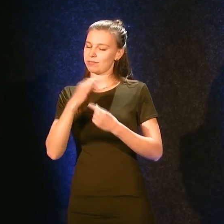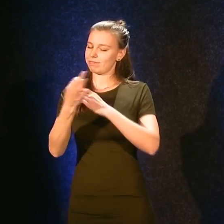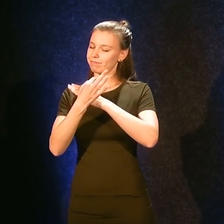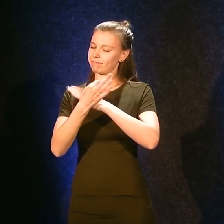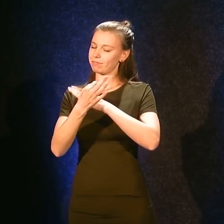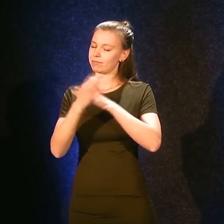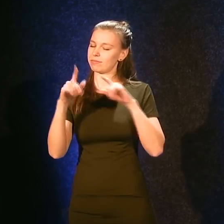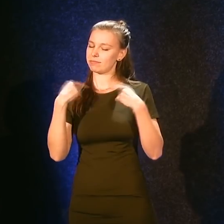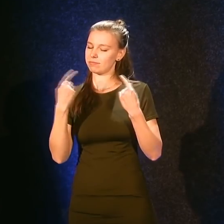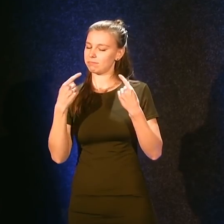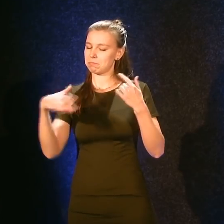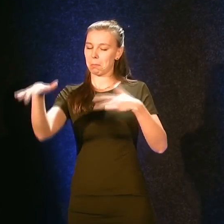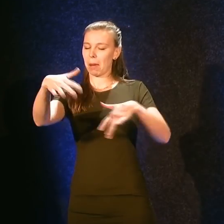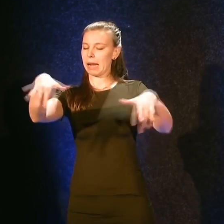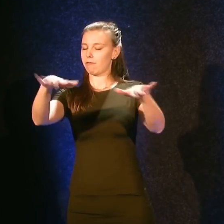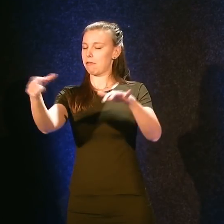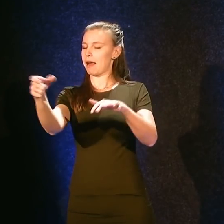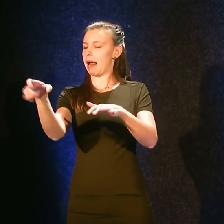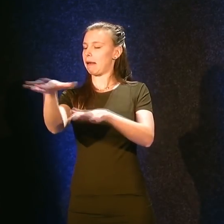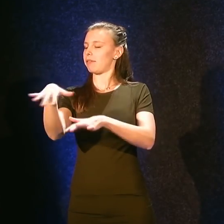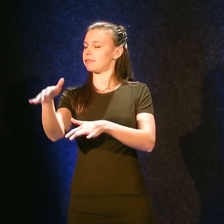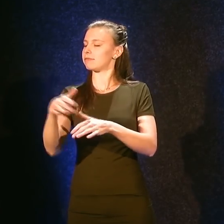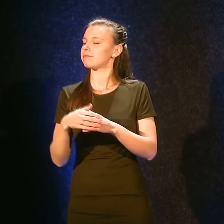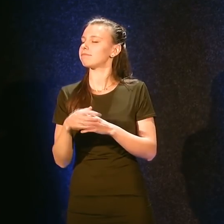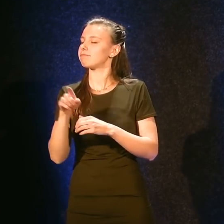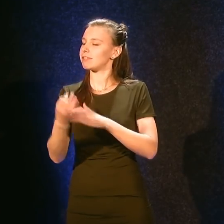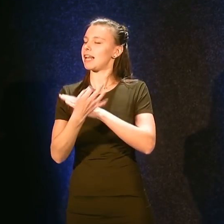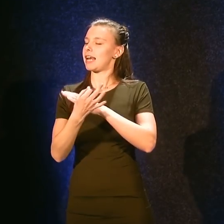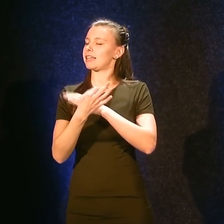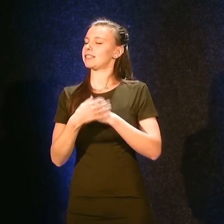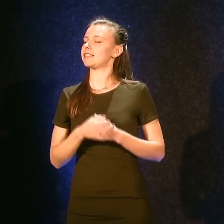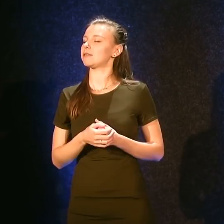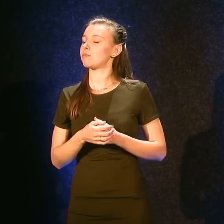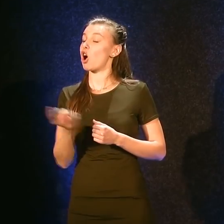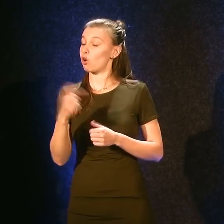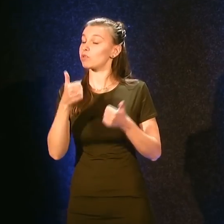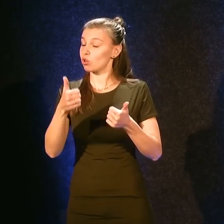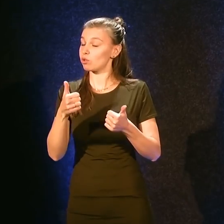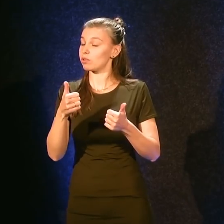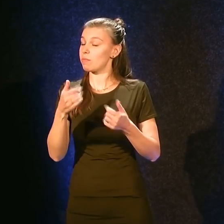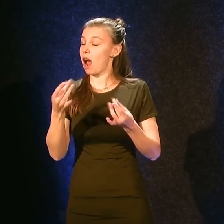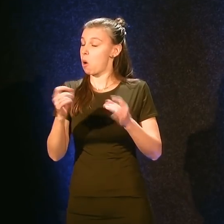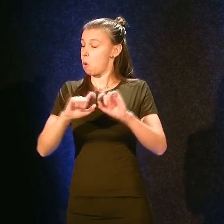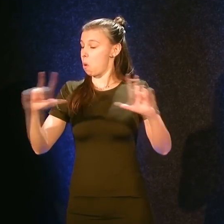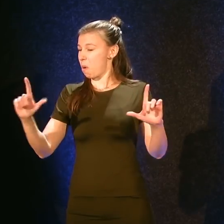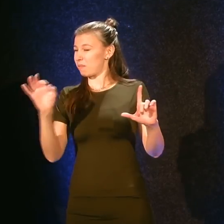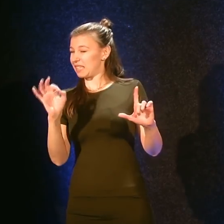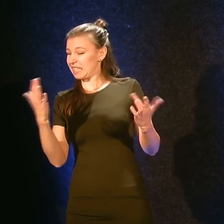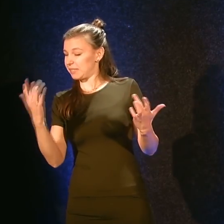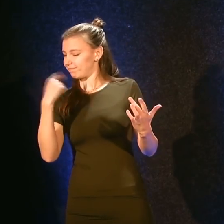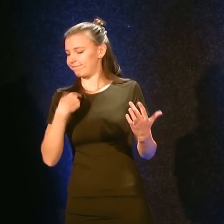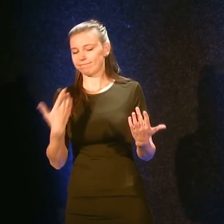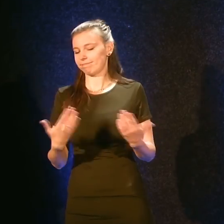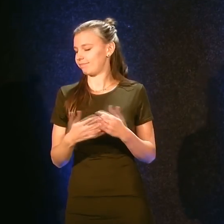stranden op één of ander eiland. Het komt goed, maar hoe, dat weet ik